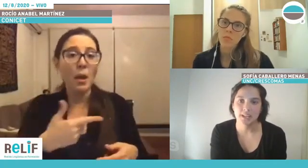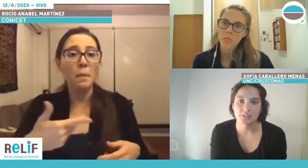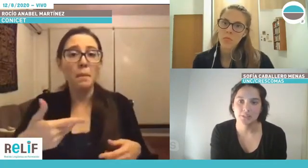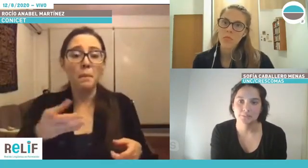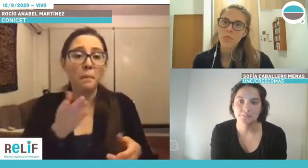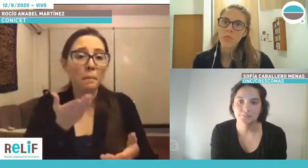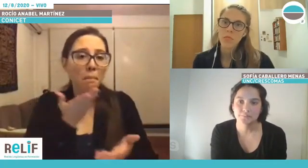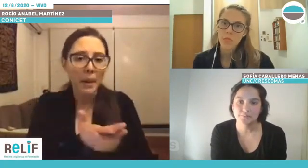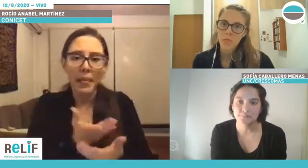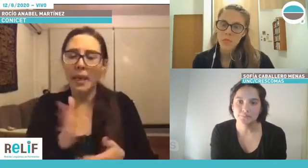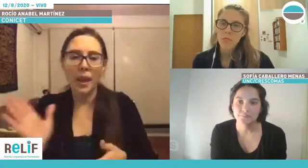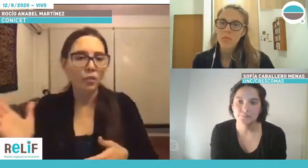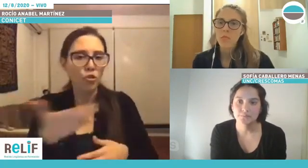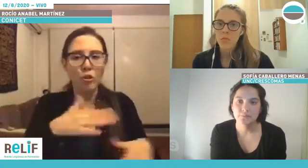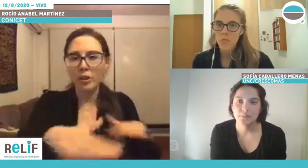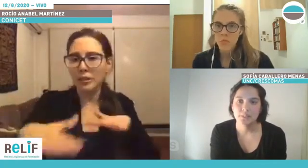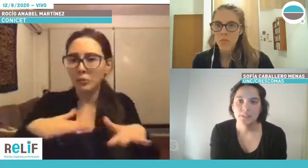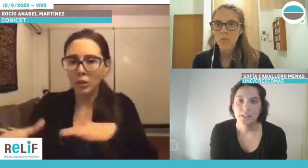la comunicación.